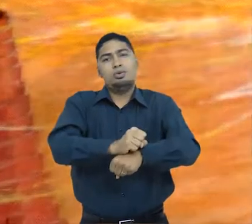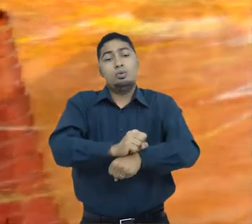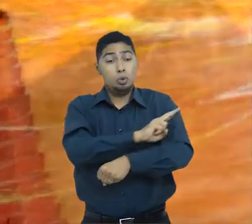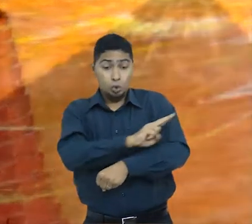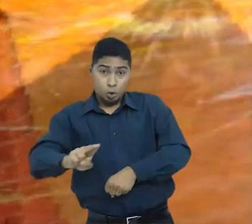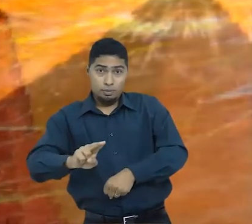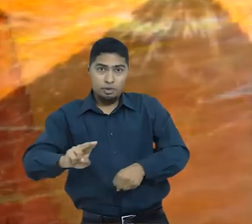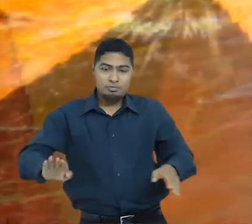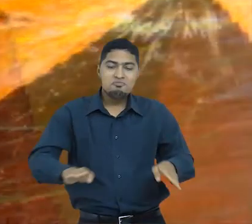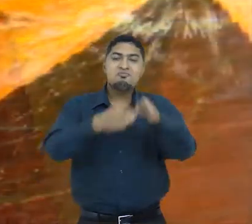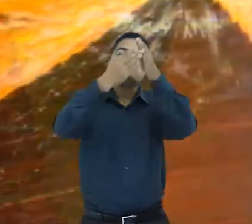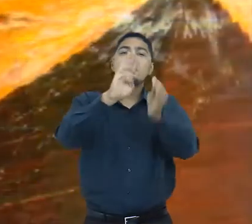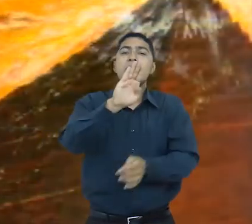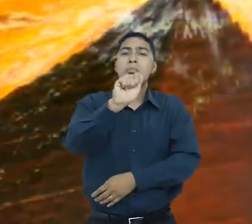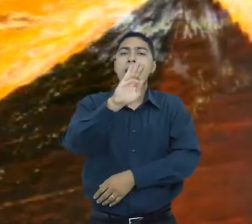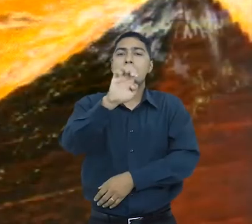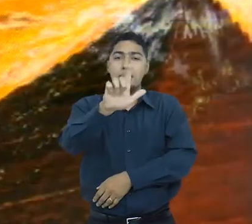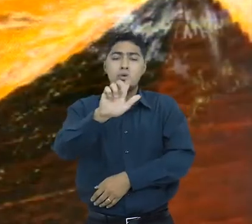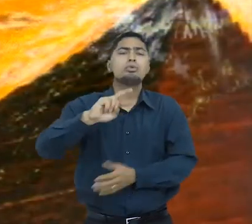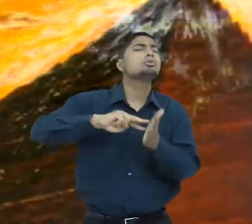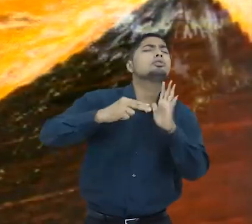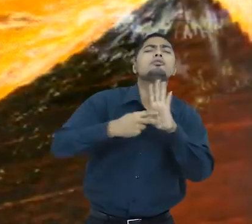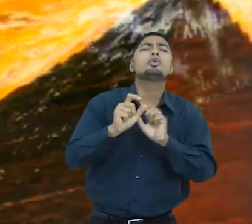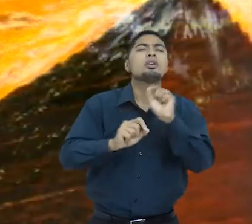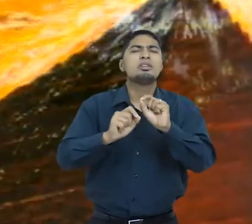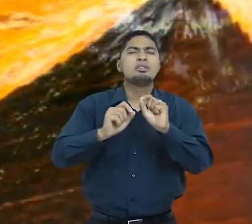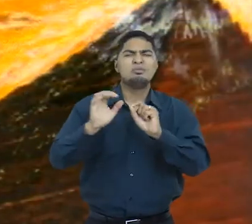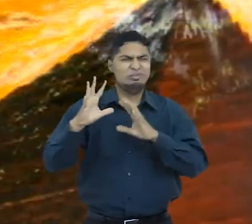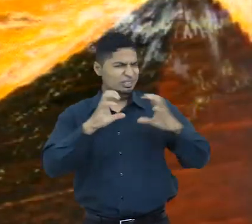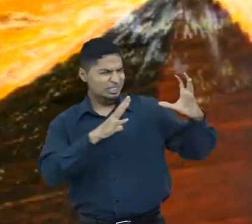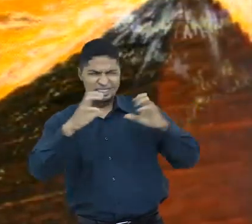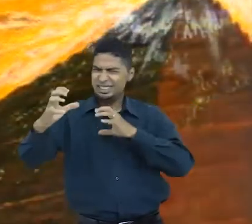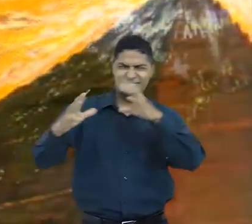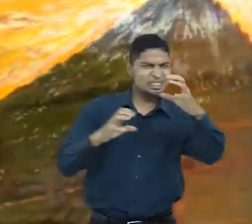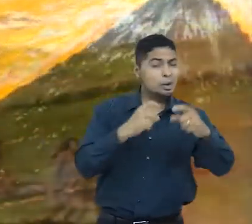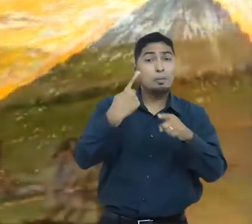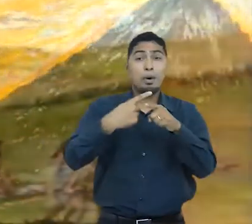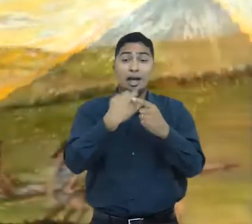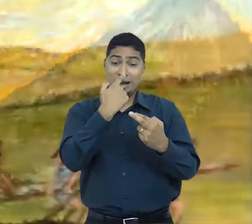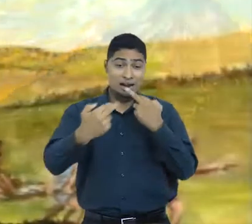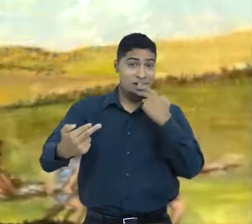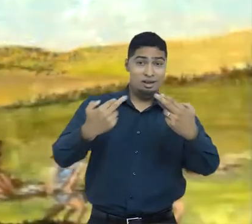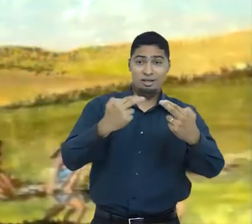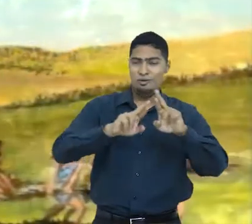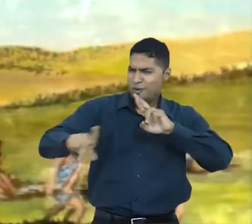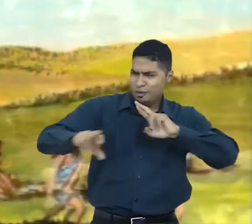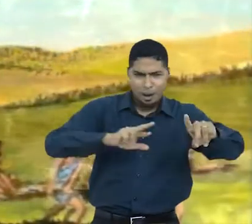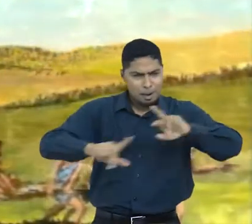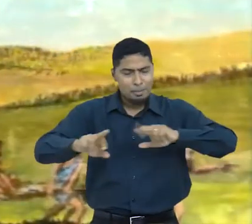O nome de Babel significa confusão, pois foi ali que Deus criou diferentes idiomas, obrigando o povo